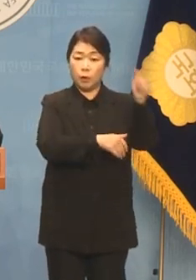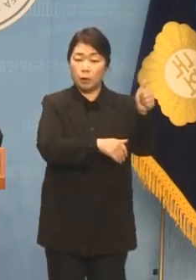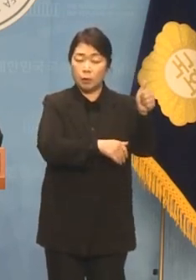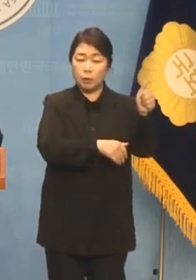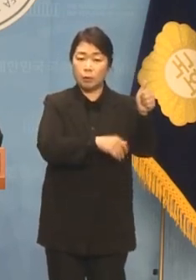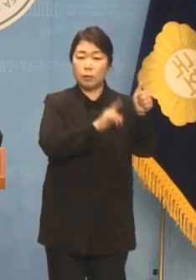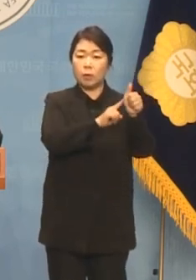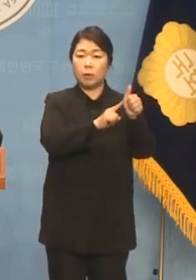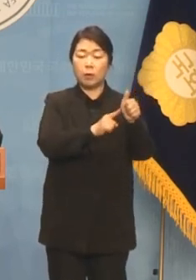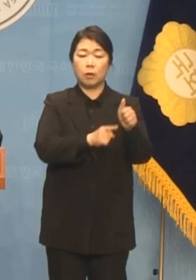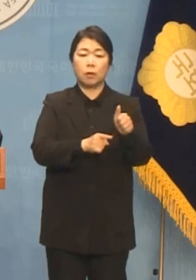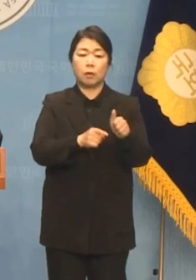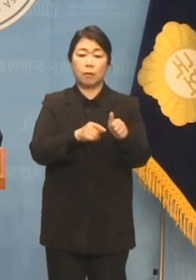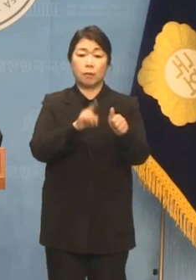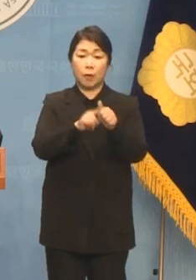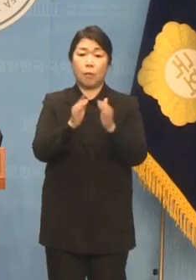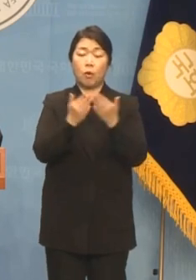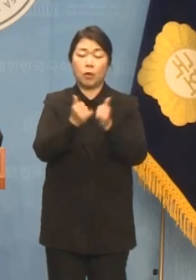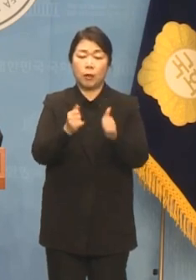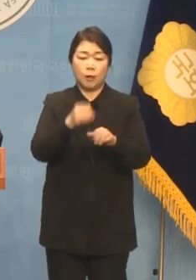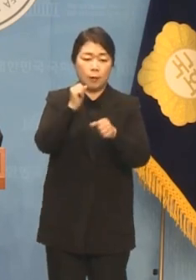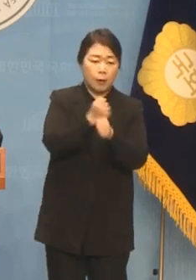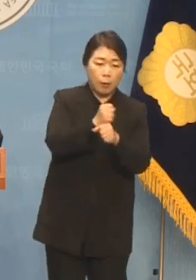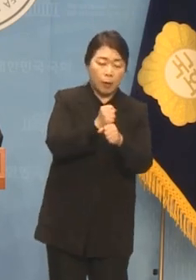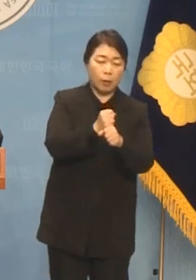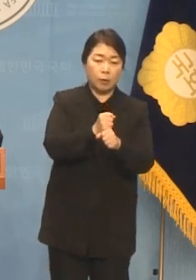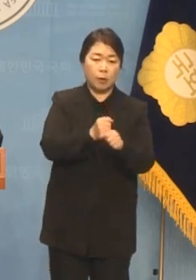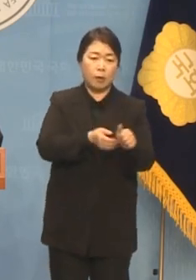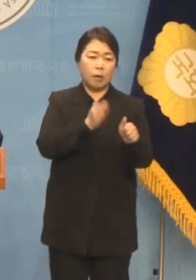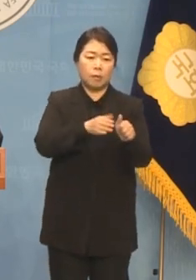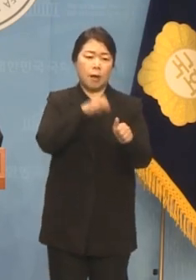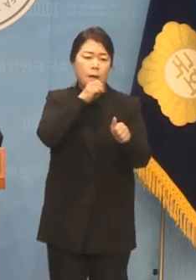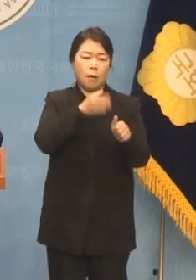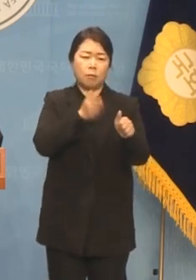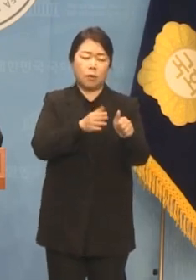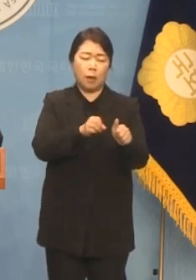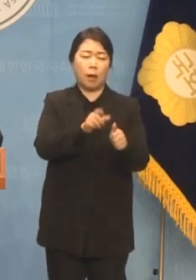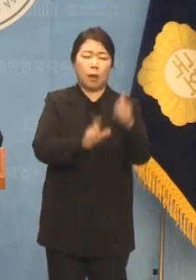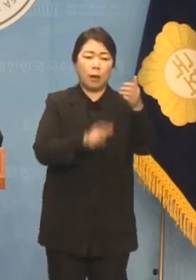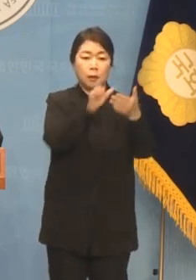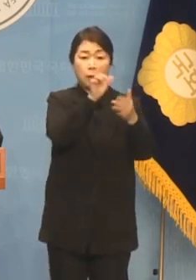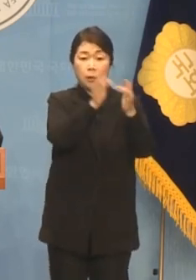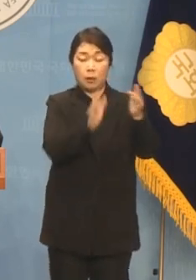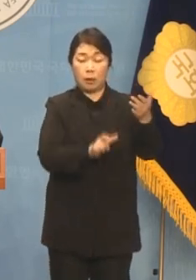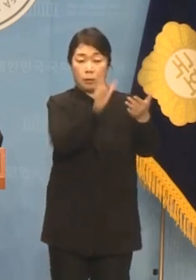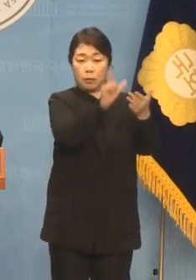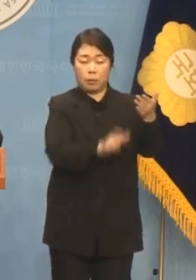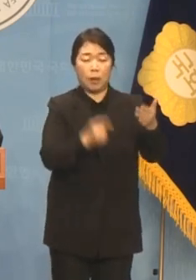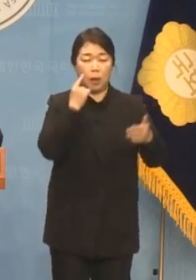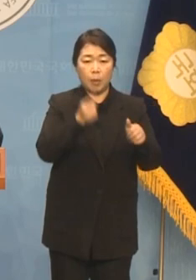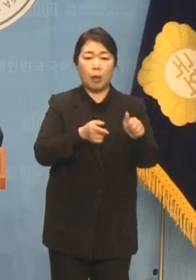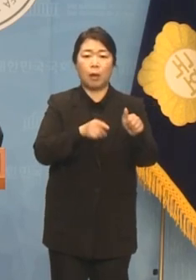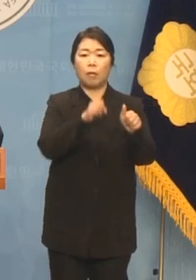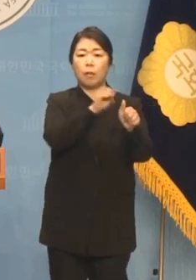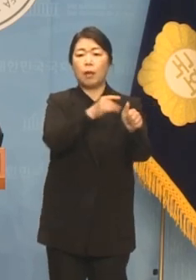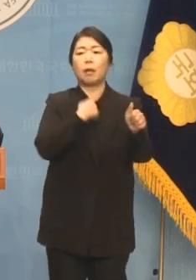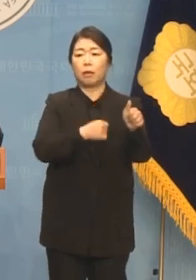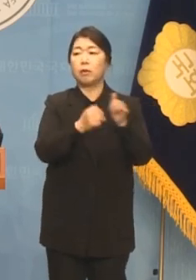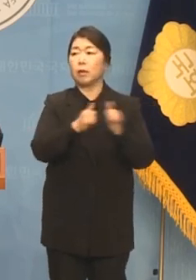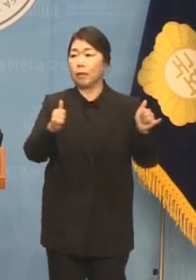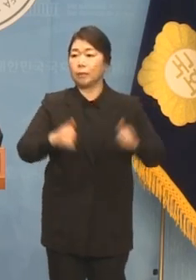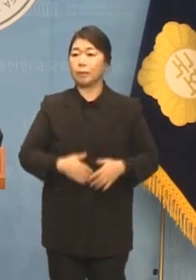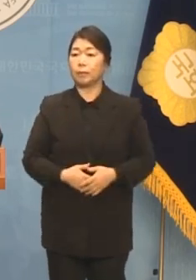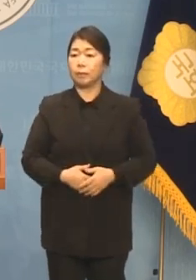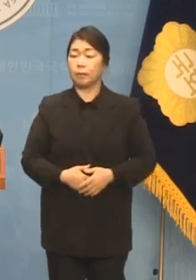청부 민원 의혹에 대해 논의조차 못하게 막고 있는 인물 아닙니까 과거